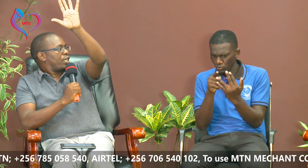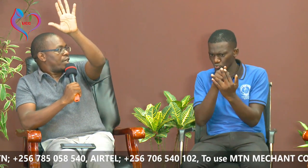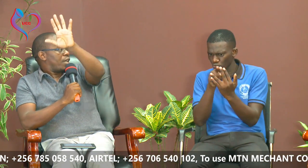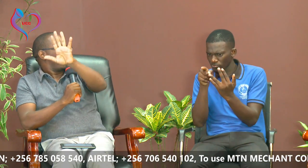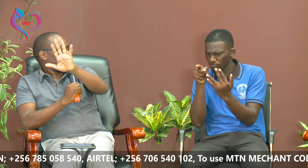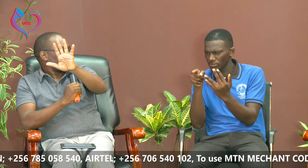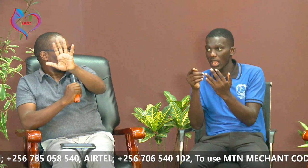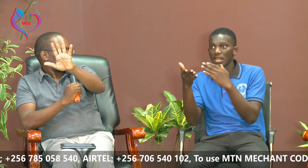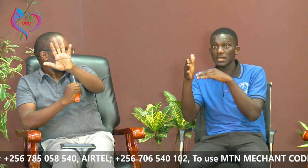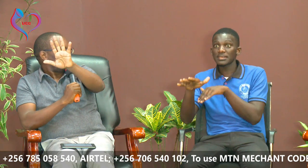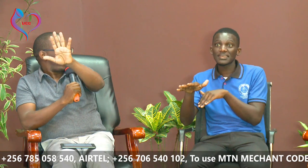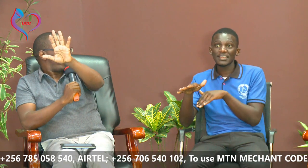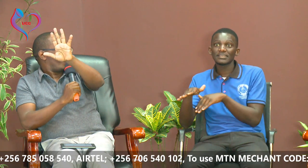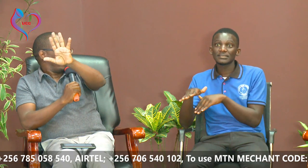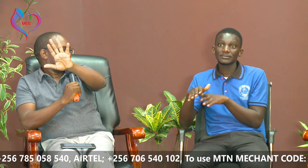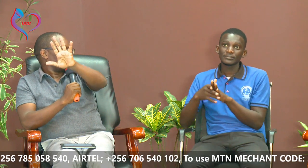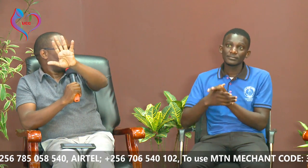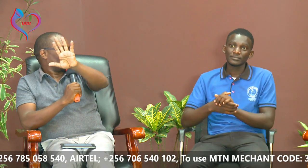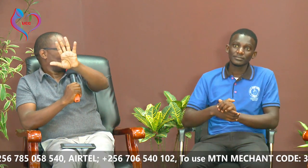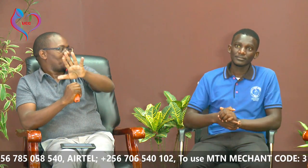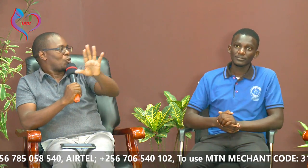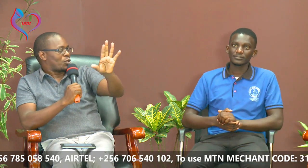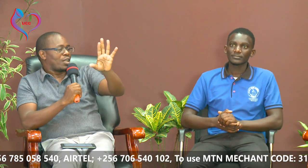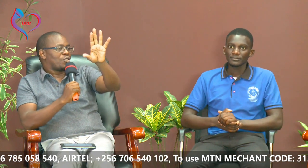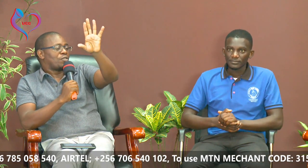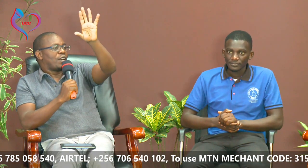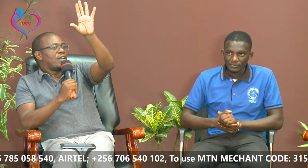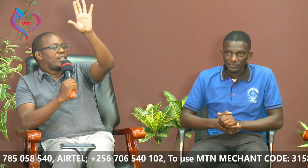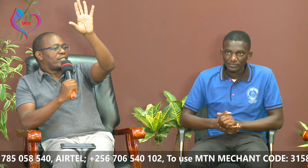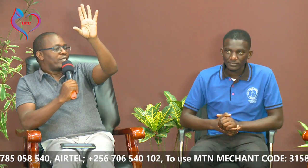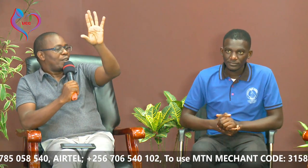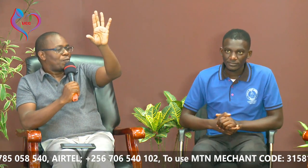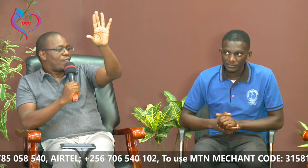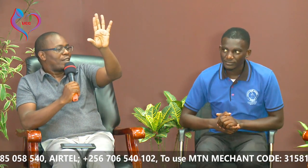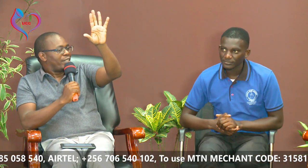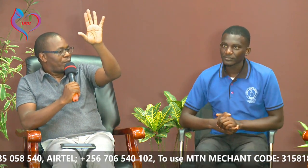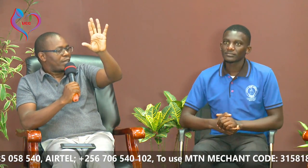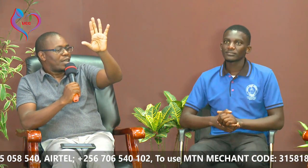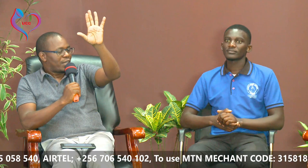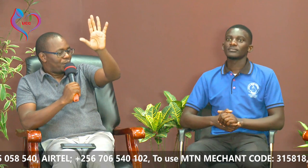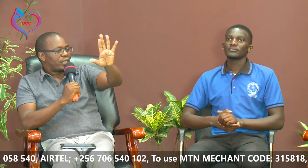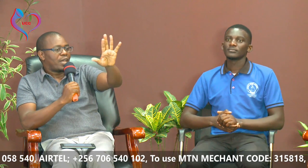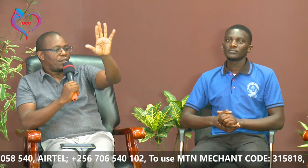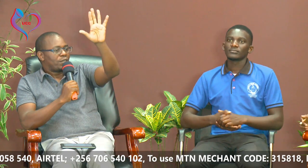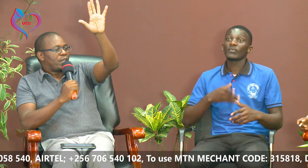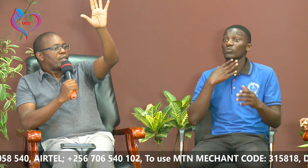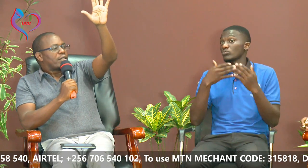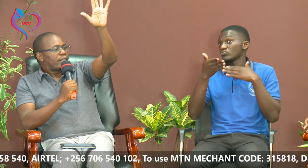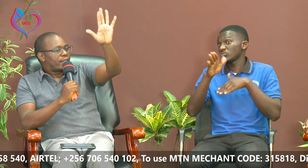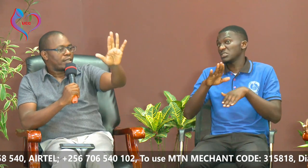9 okay onyogedde nzo kupata yakala nyokufa nze njala kupfanga ne miaka nkaga mu 5